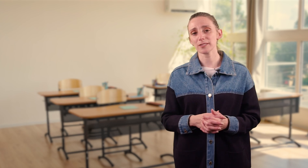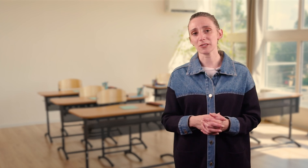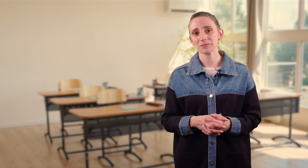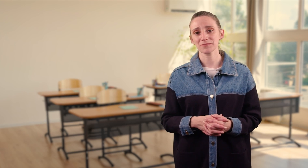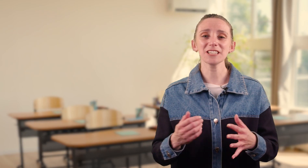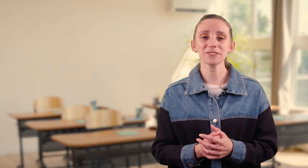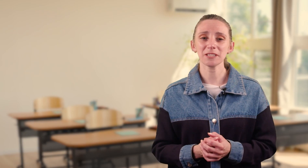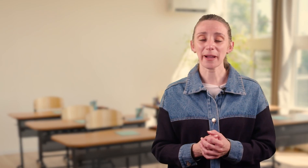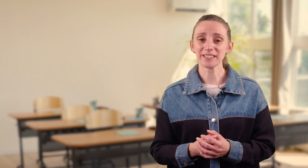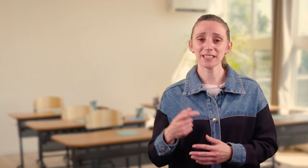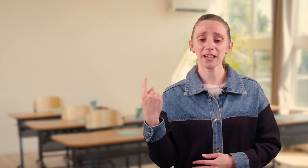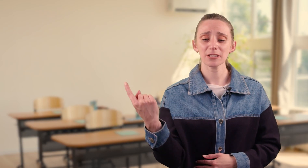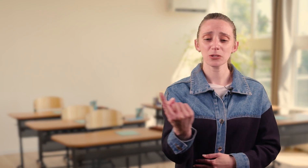personne. Et j'ai fini par dire